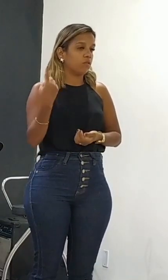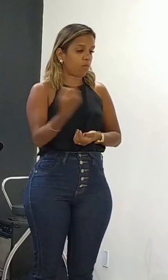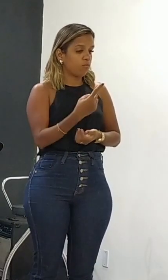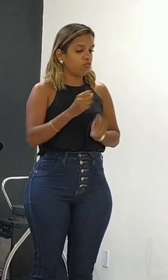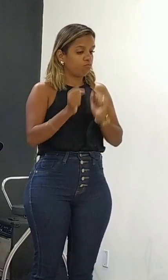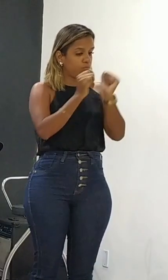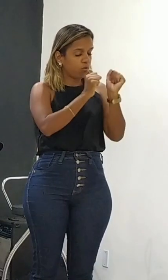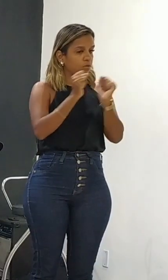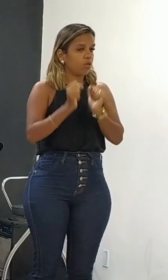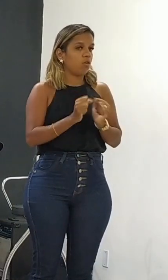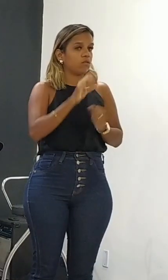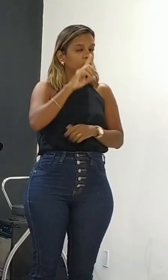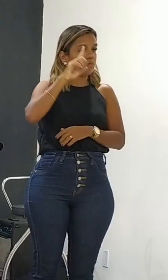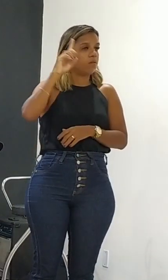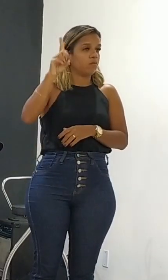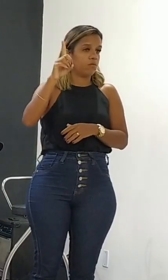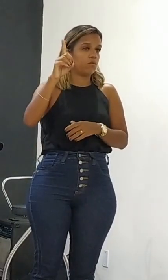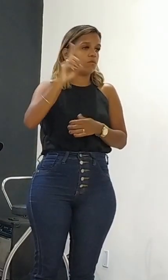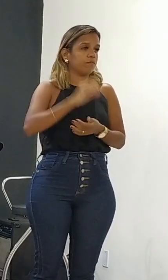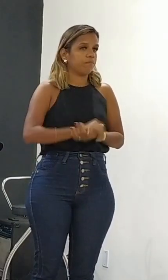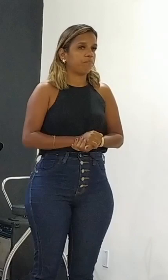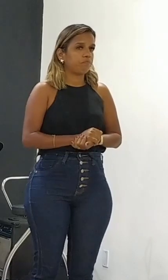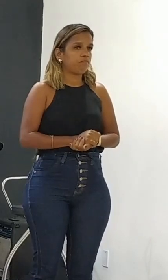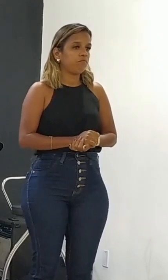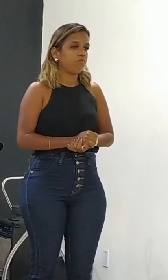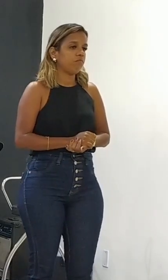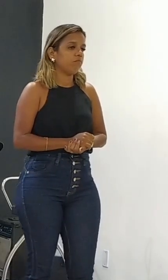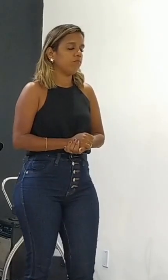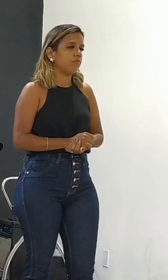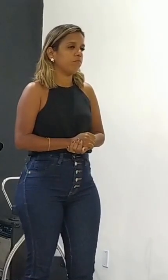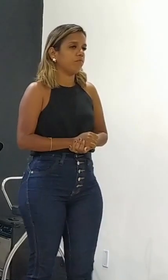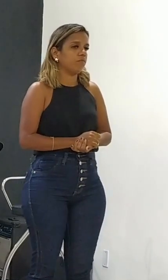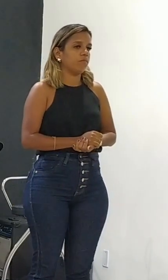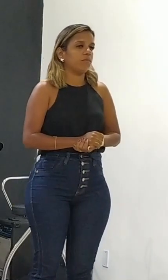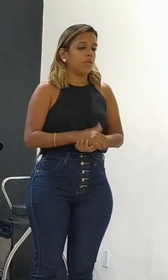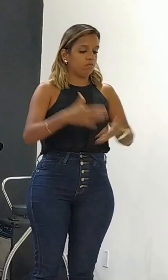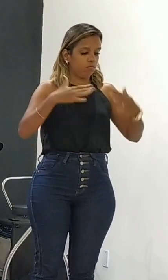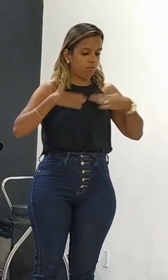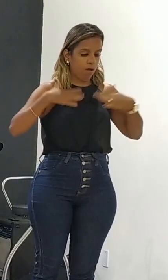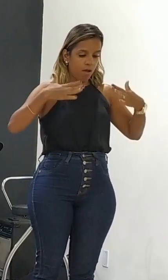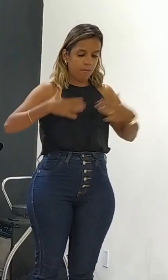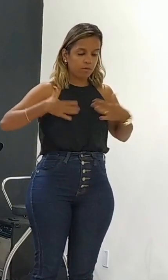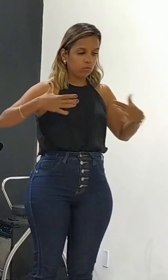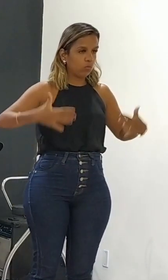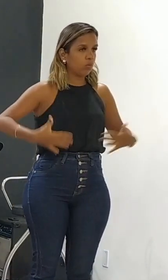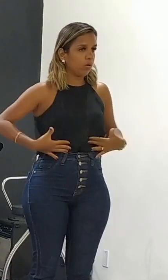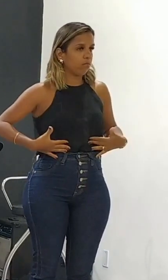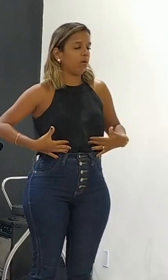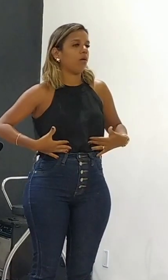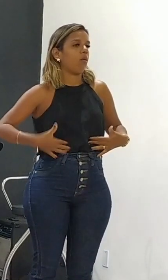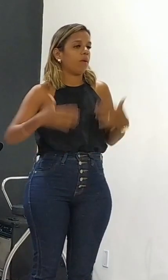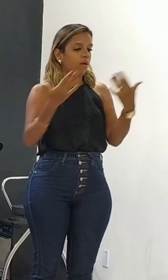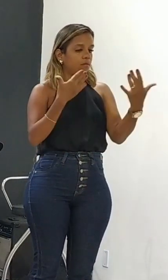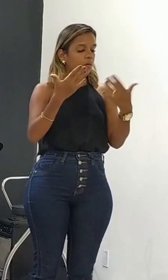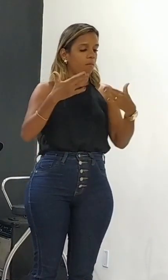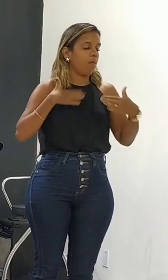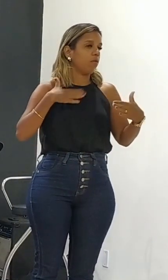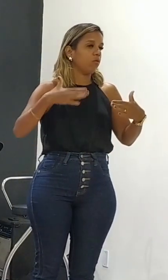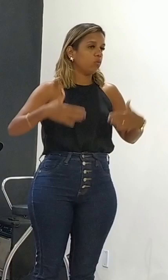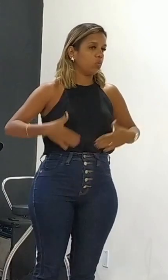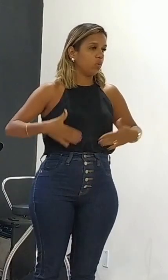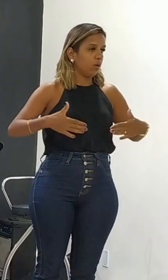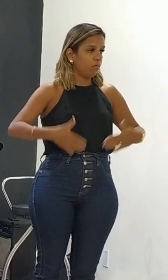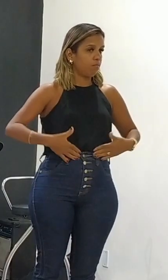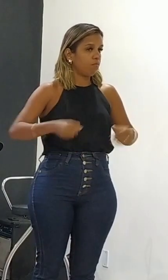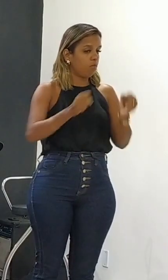para a destruição de fortalezas, né? Ele nos reveste de uma armadura poderosa para que a gente possa resistir